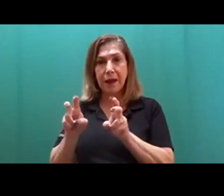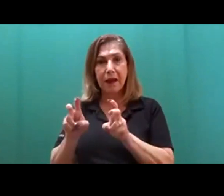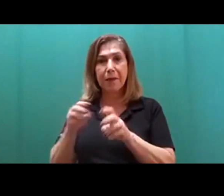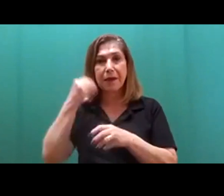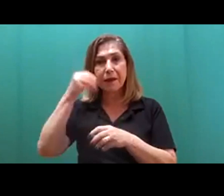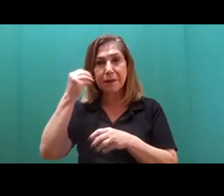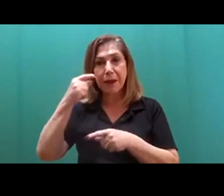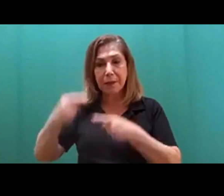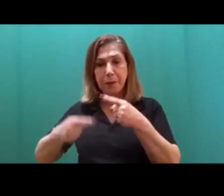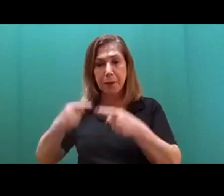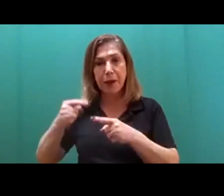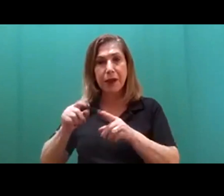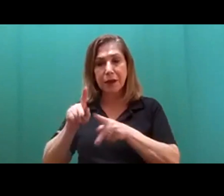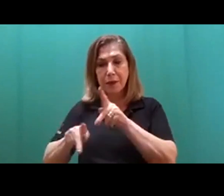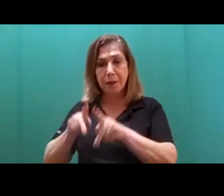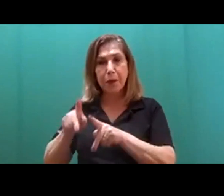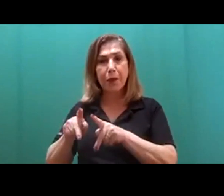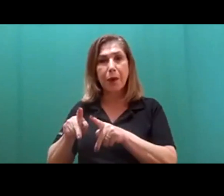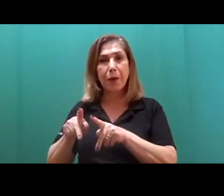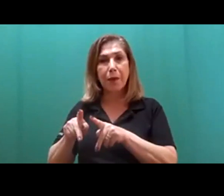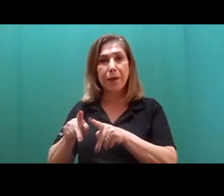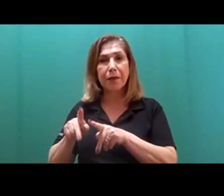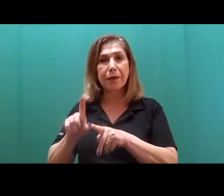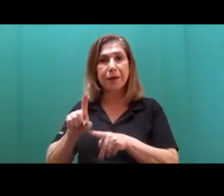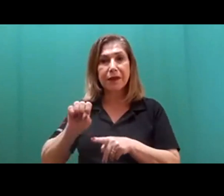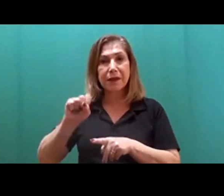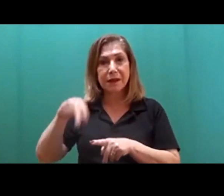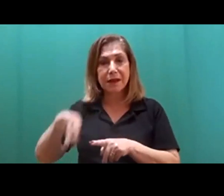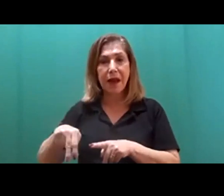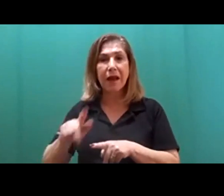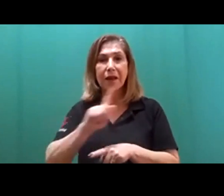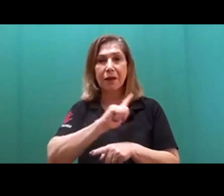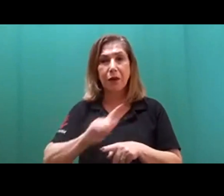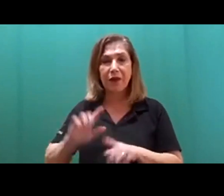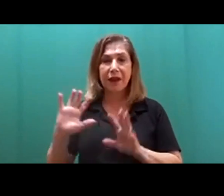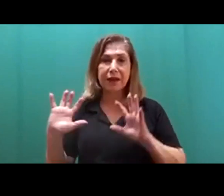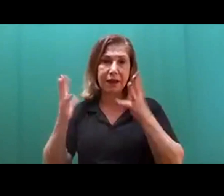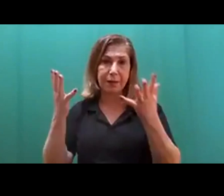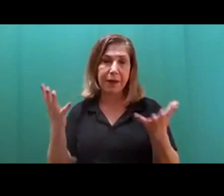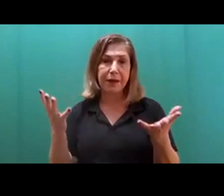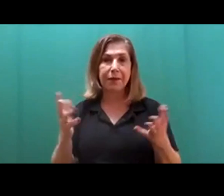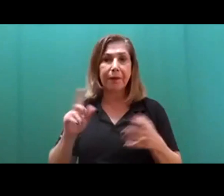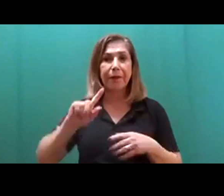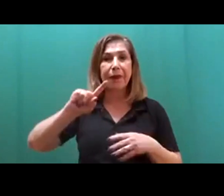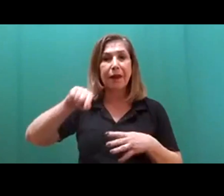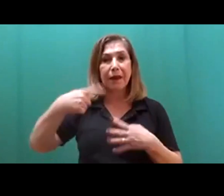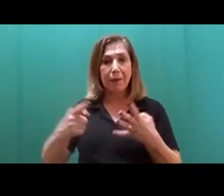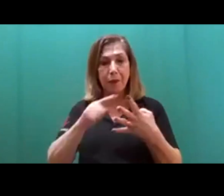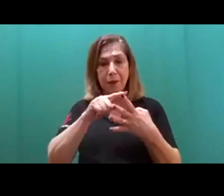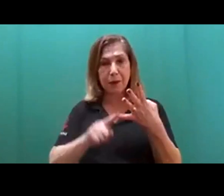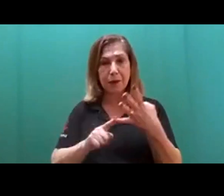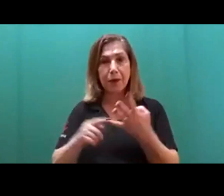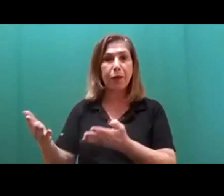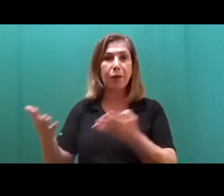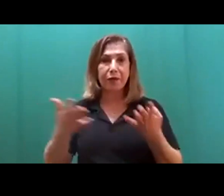de políticas públicas de SAM e governança climática. Após as sessões temáticas, convidamos a